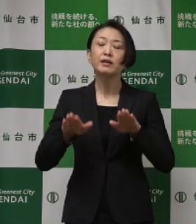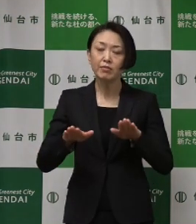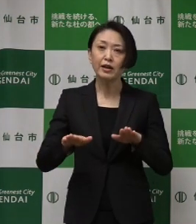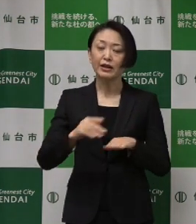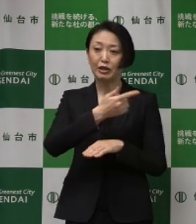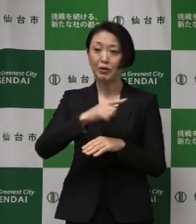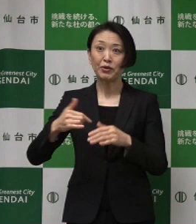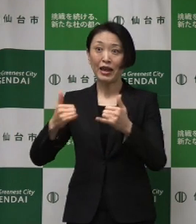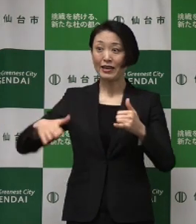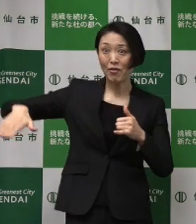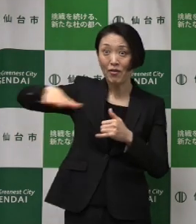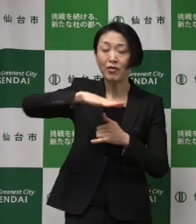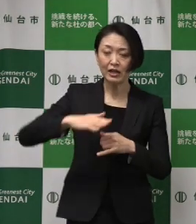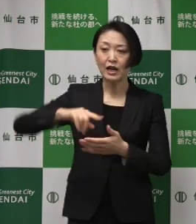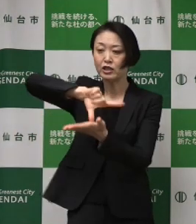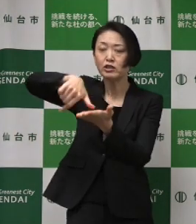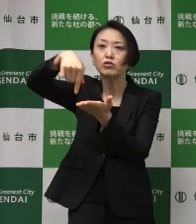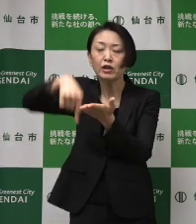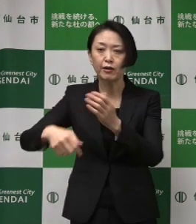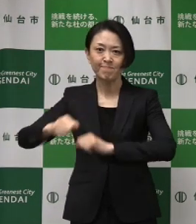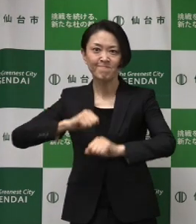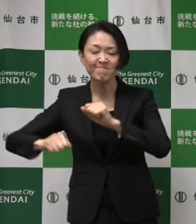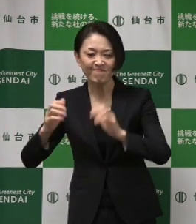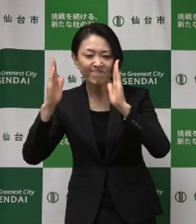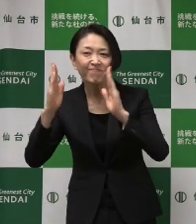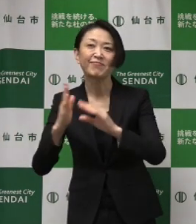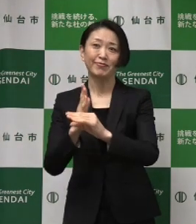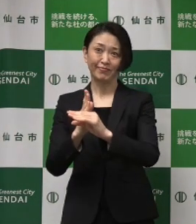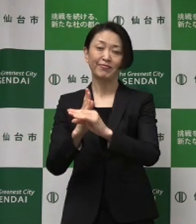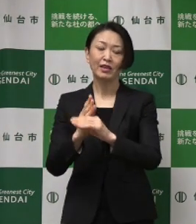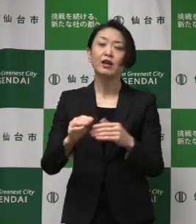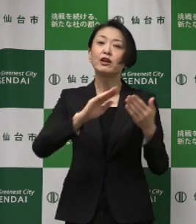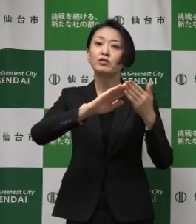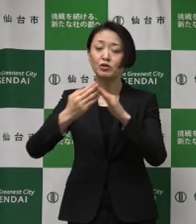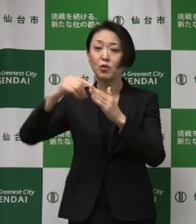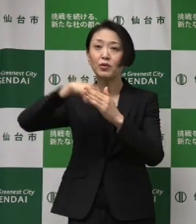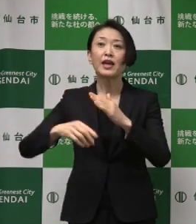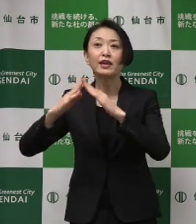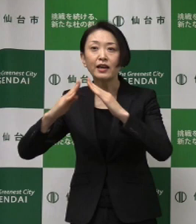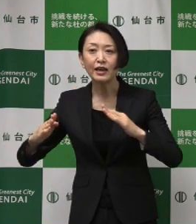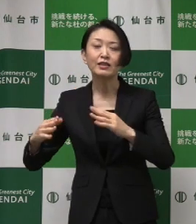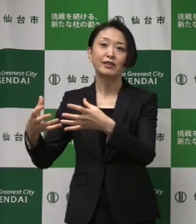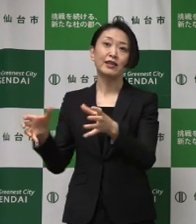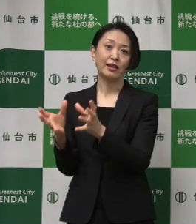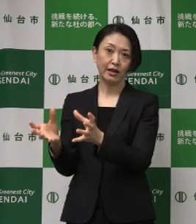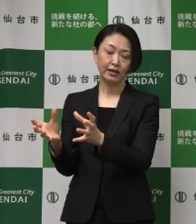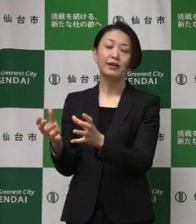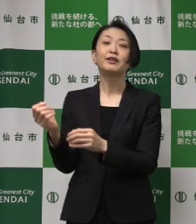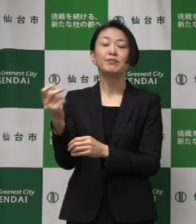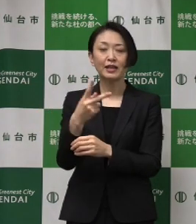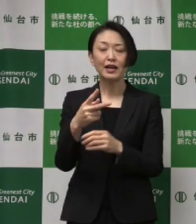方々が地域で活躍をされております。町内会をはじめとする団体の方々、それから